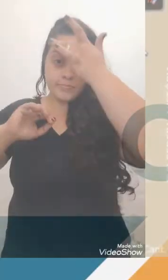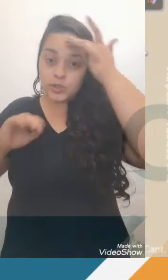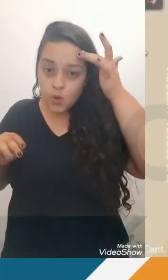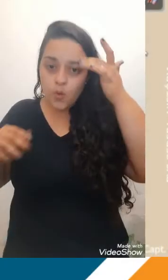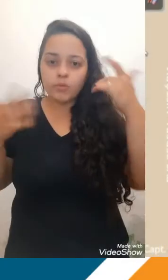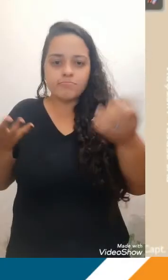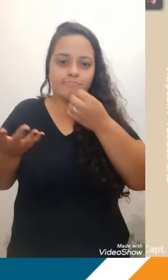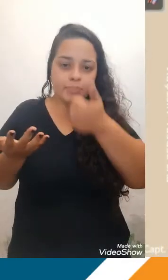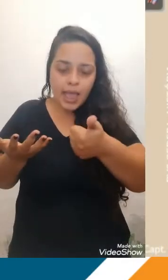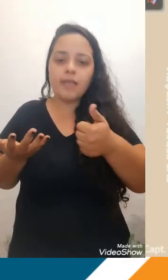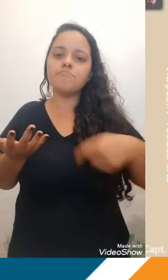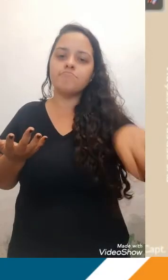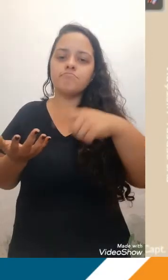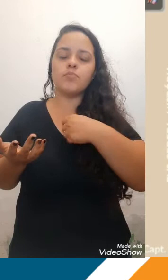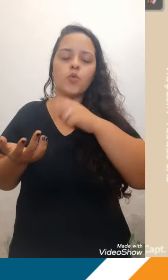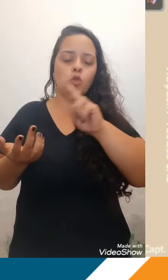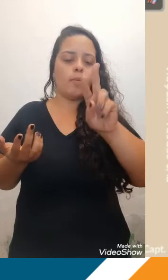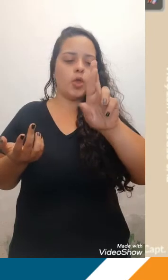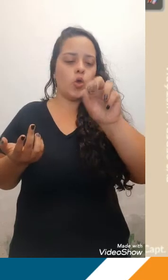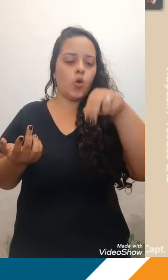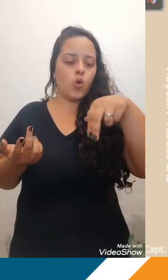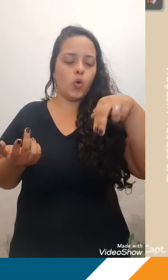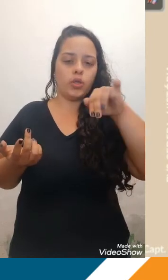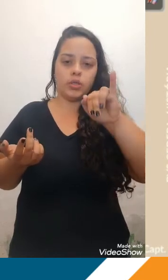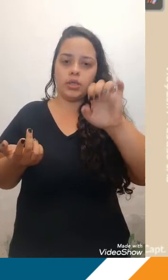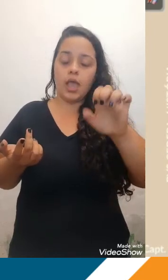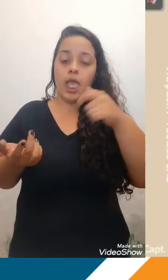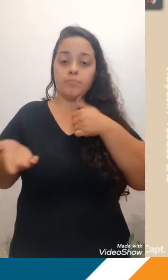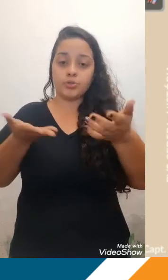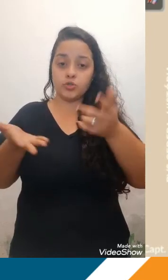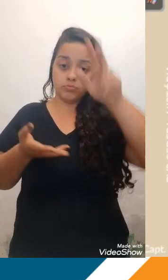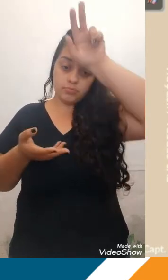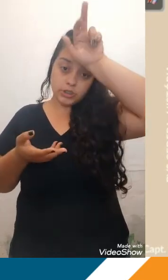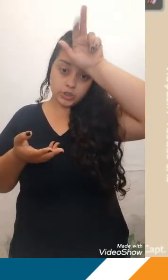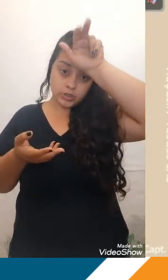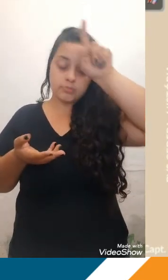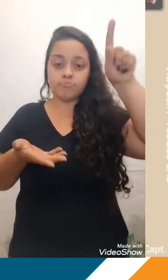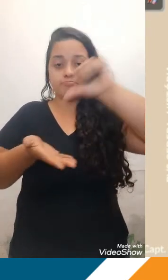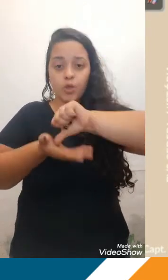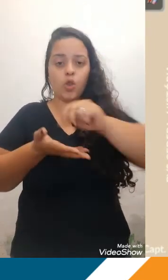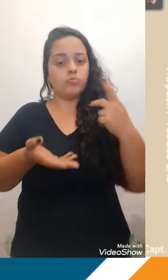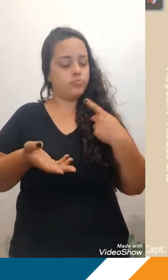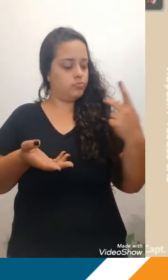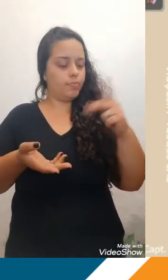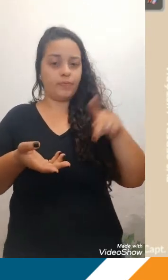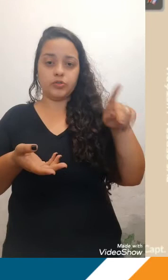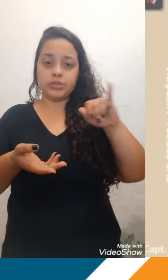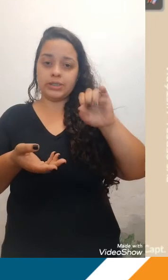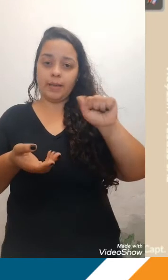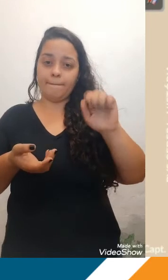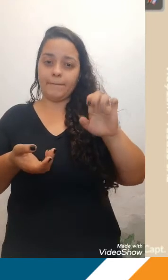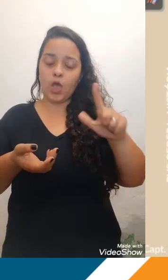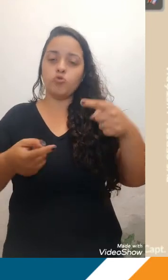Olá pessoal, tudo bem com vocês? Eu sou o Rony, mediador de História do Polo Mesquita, e hoje eu e a professora Isabel Tomás estaremos